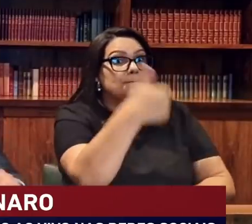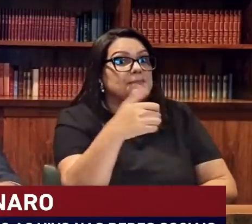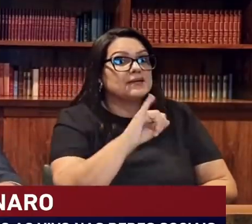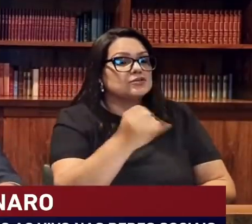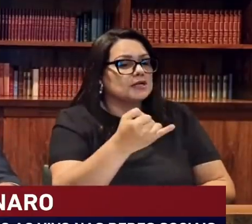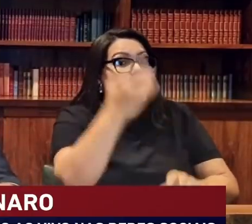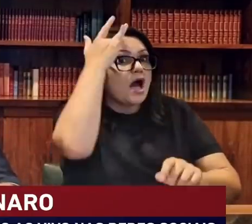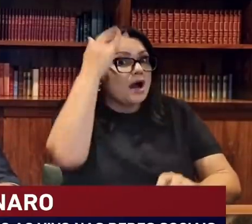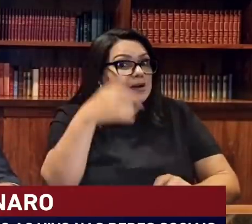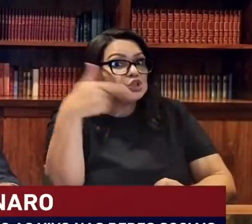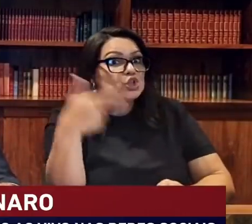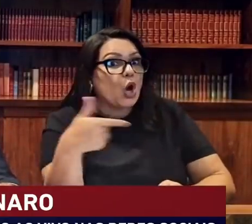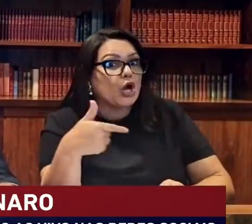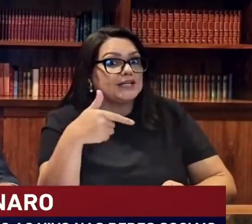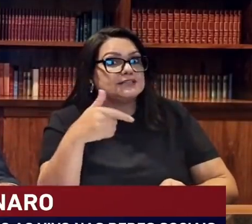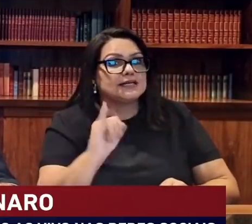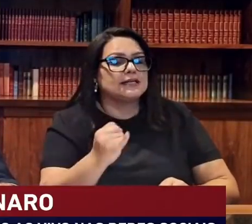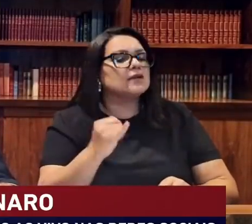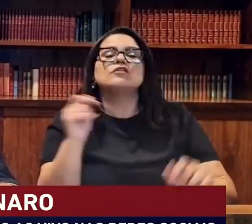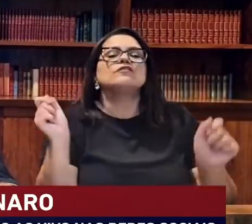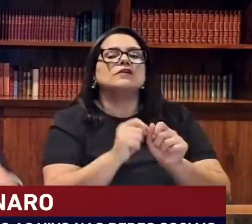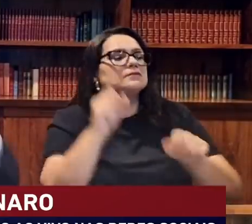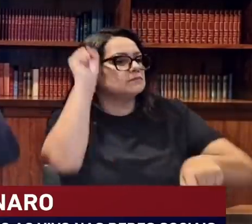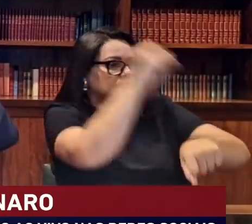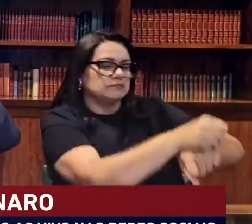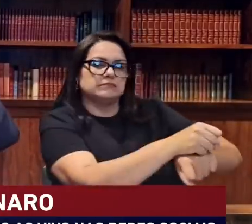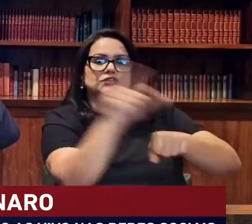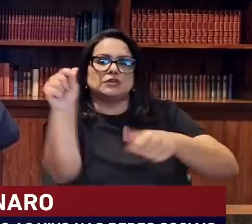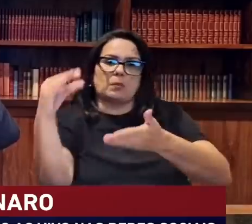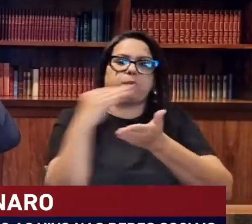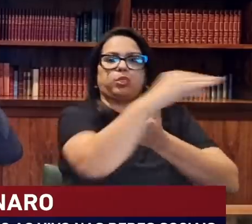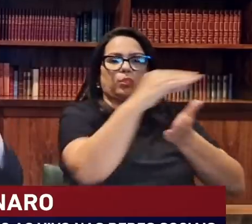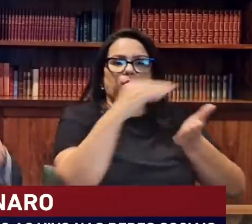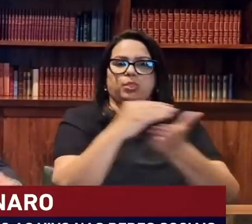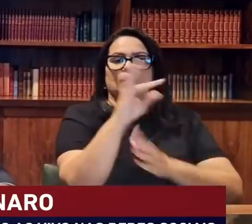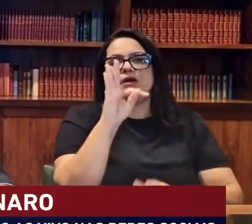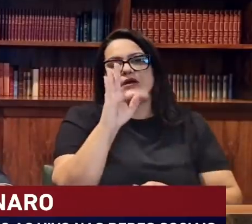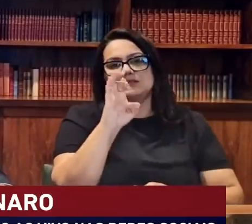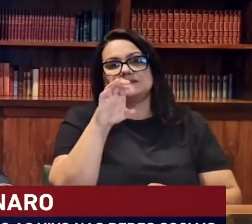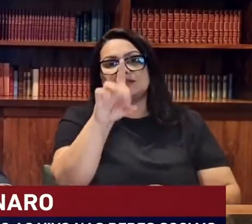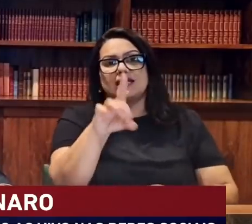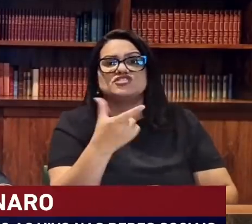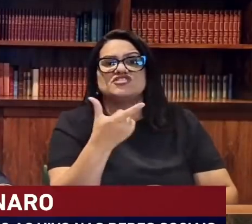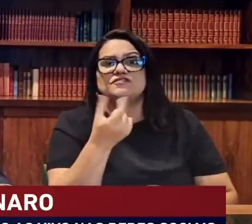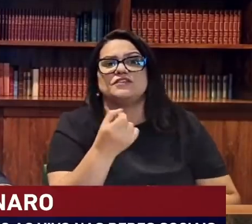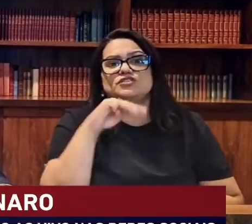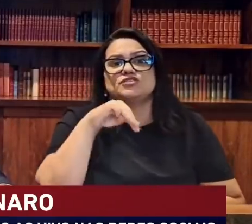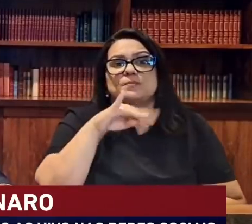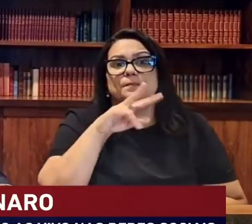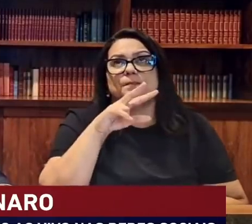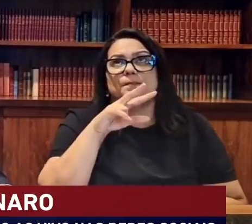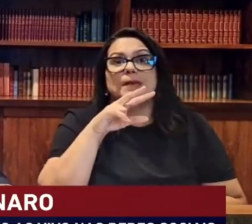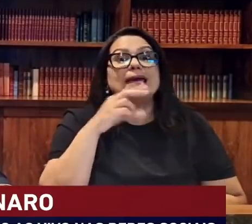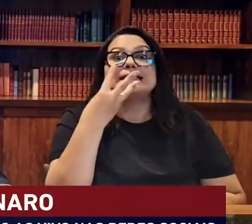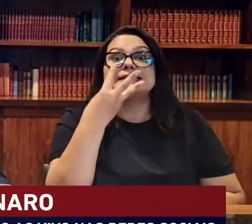o primeiro ato do nosso ministério foi interromper uma transferência, um TED, de mais de 20 milhões de reais, mais de